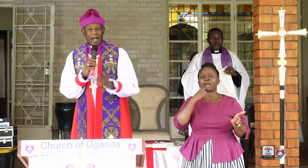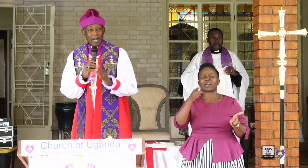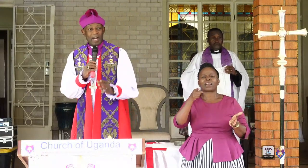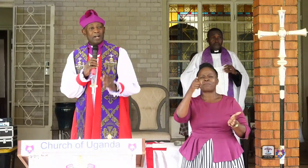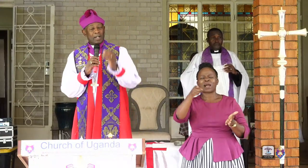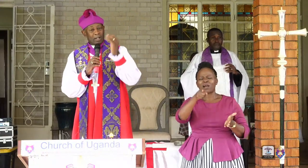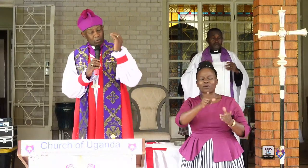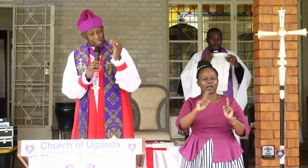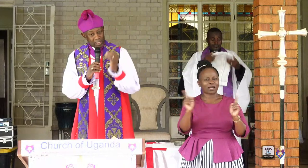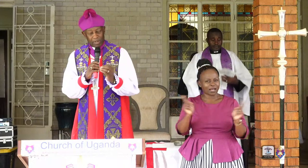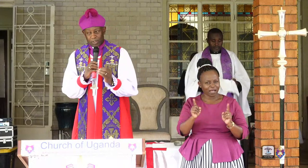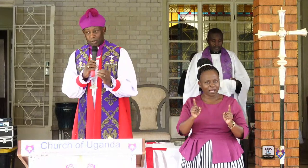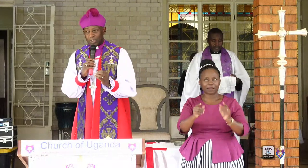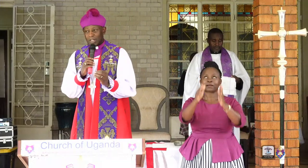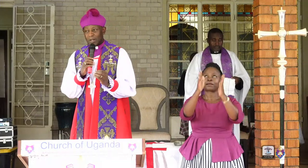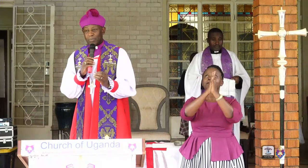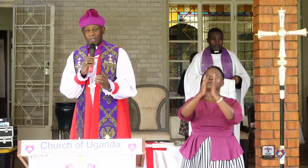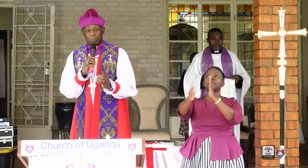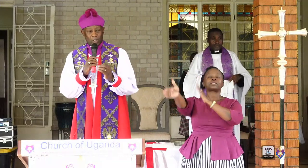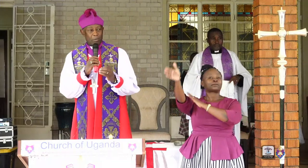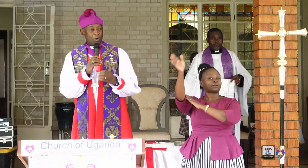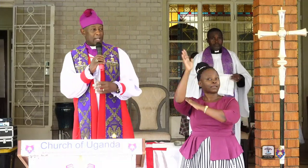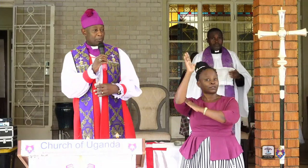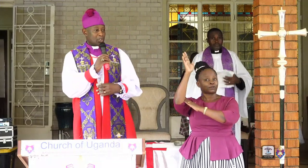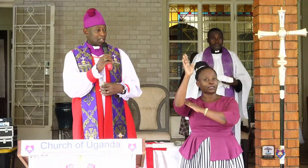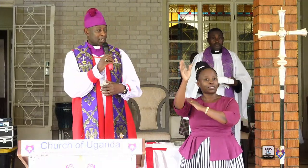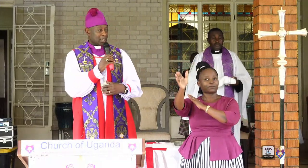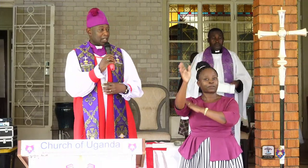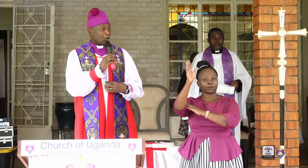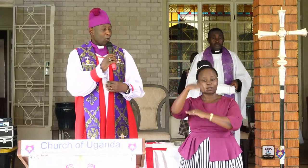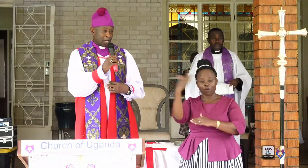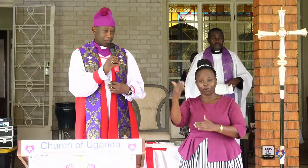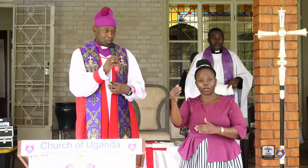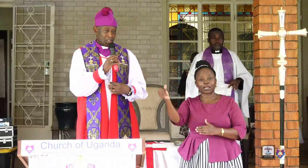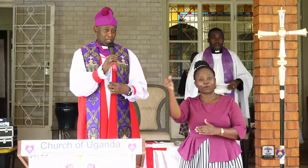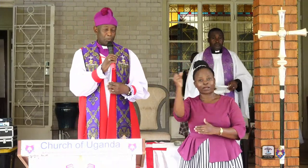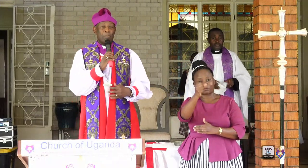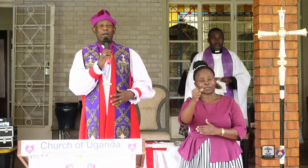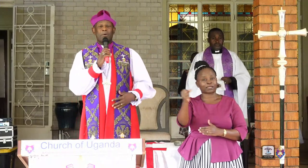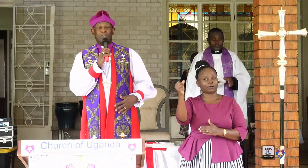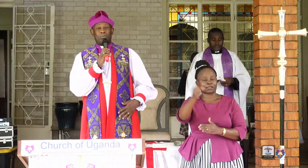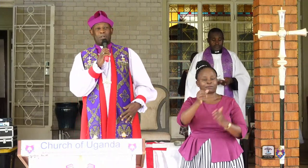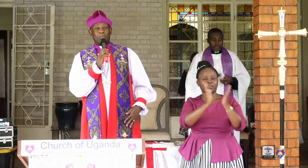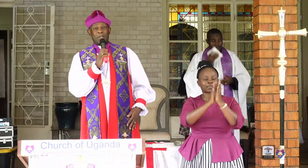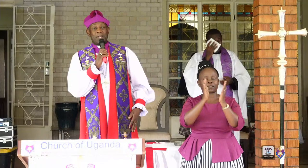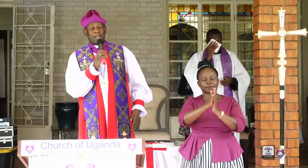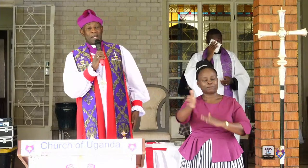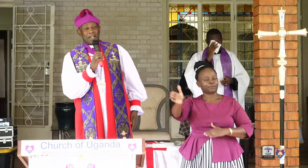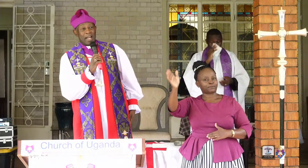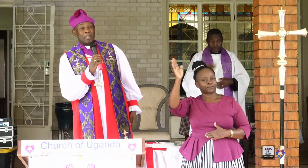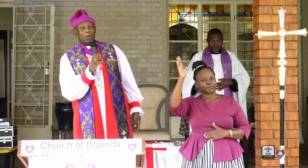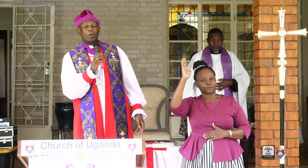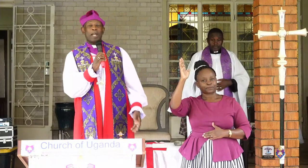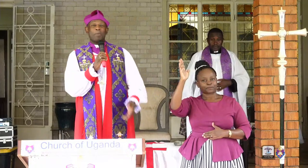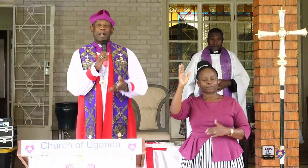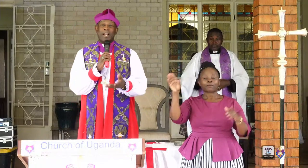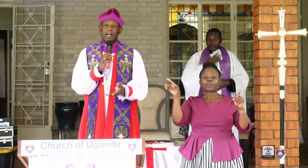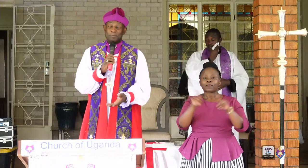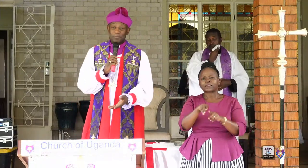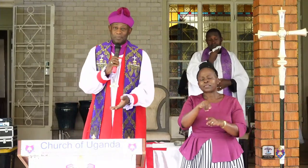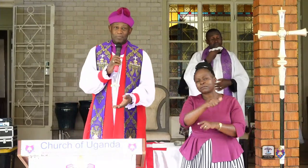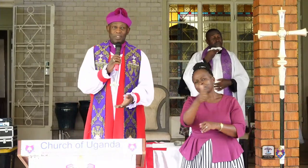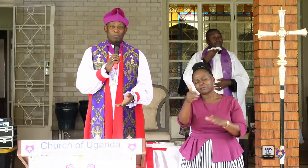na gwe saba Katonda Mukama wanamuteeka Mukama yebazibwe naye ati waliwo